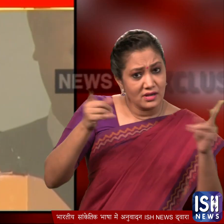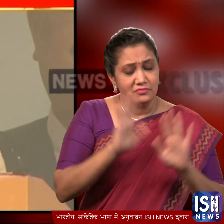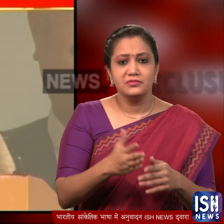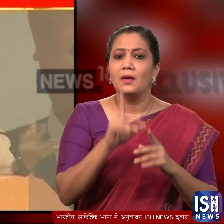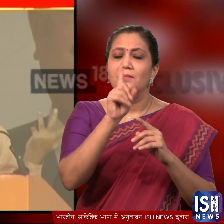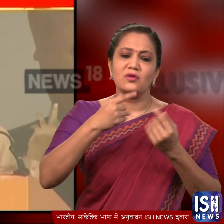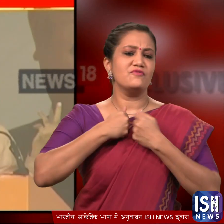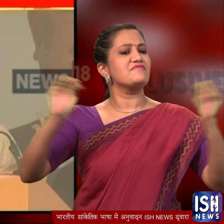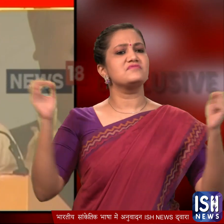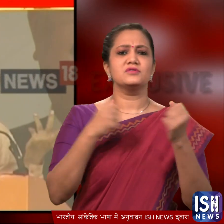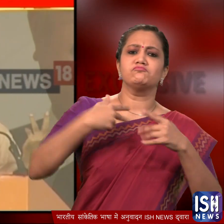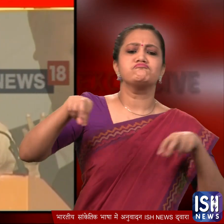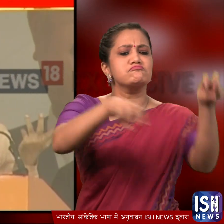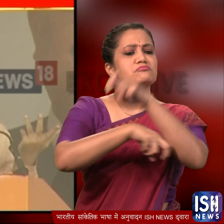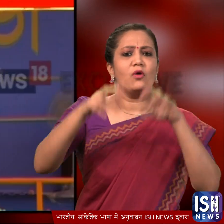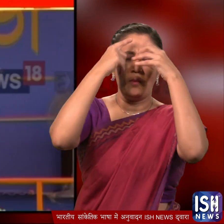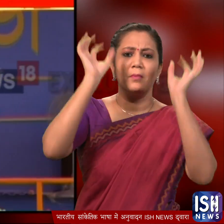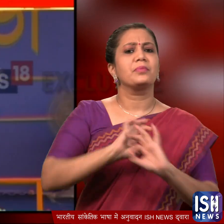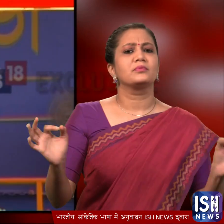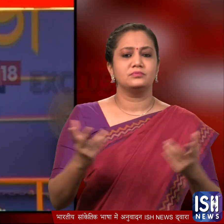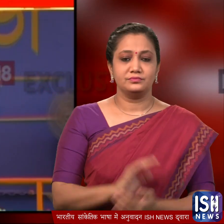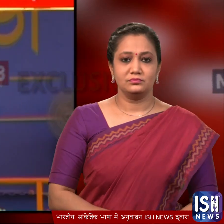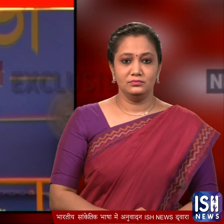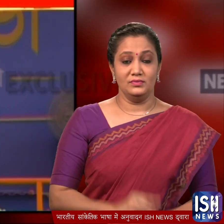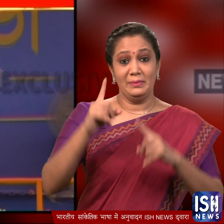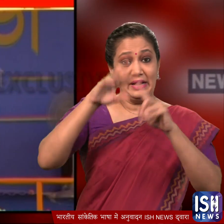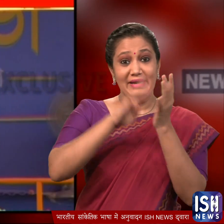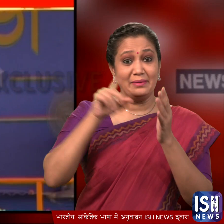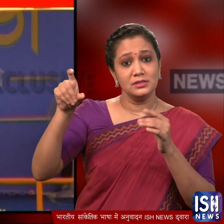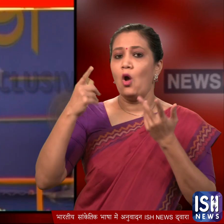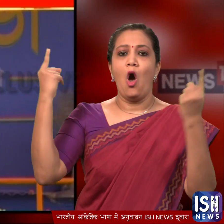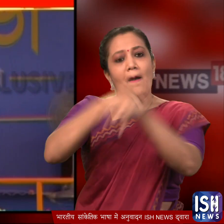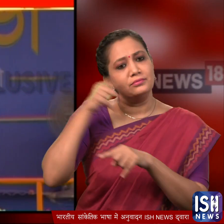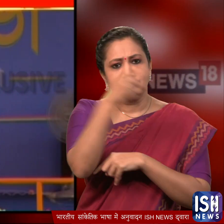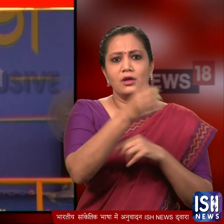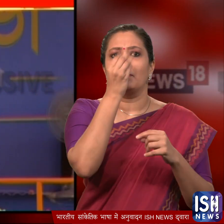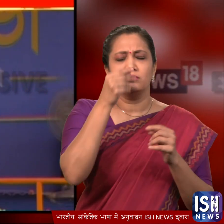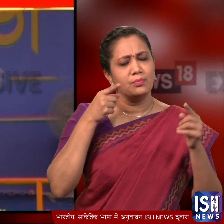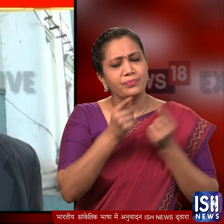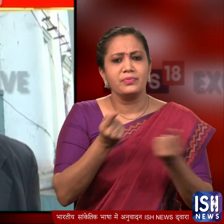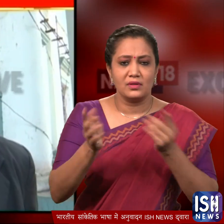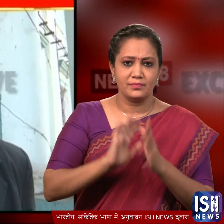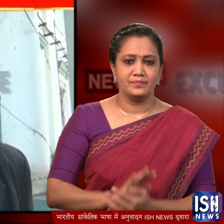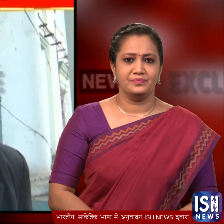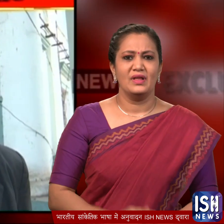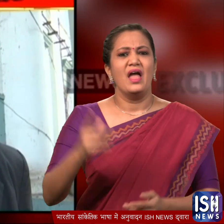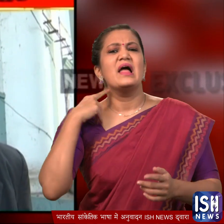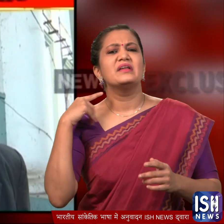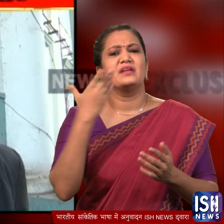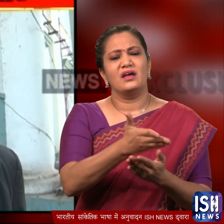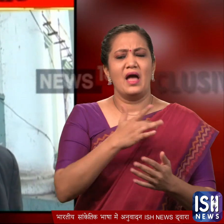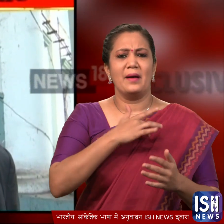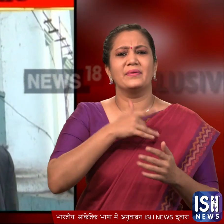हैं, लेकिन खुलेआम घूम रहे हैं। लेकिन टीएमसी ने बीजेपी पर ही हिंसा भड़काने का आरोप लगा दिया। बीजेपी का जो लीडर